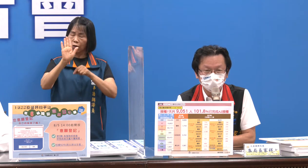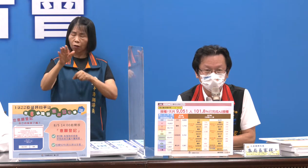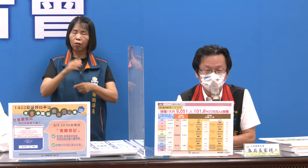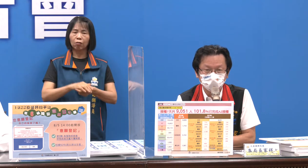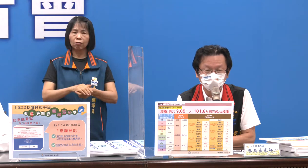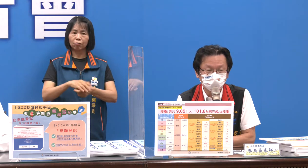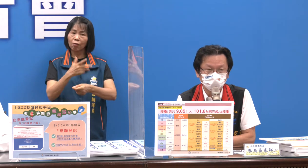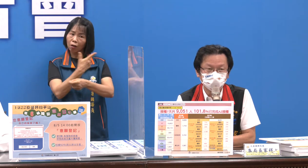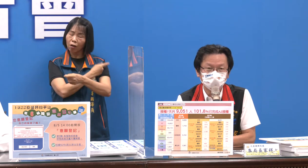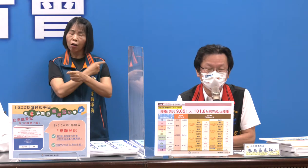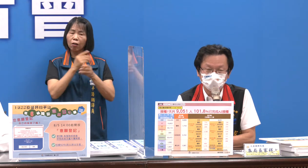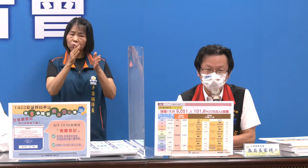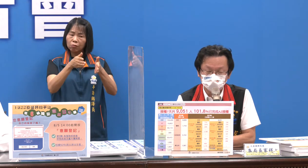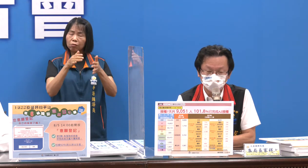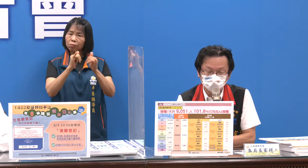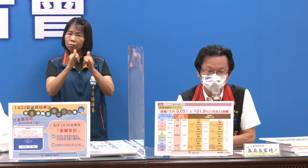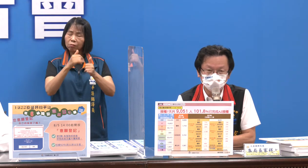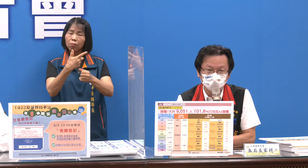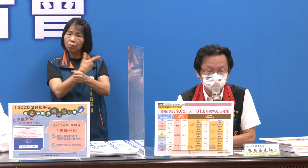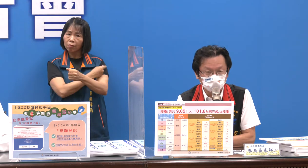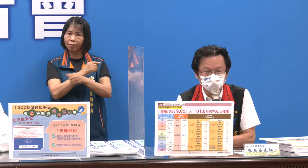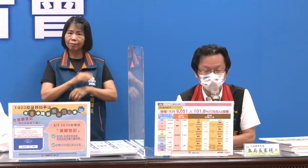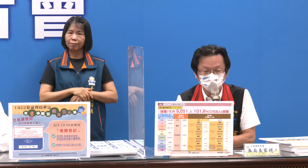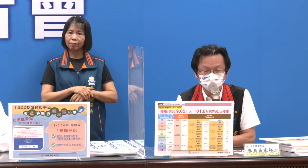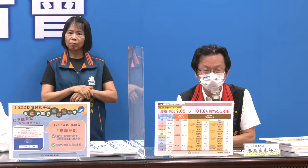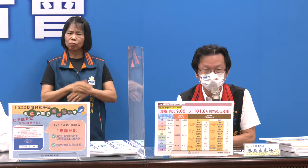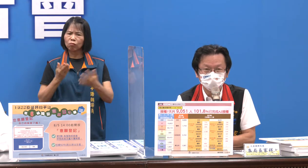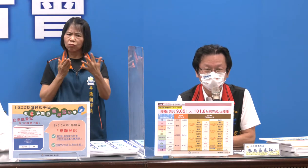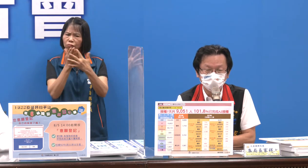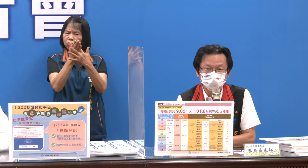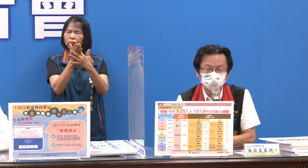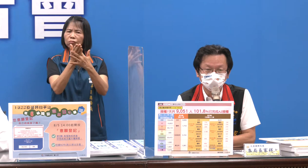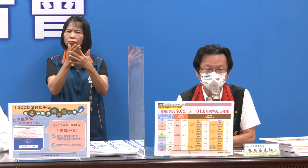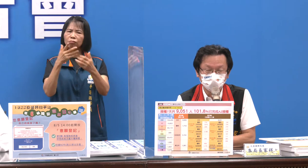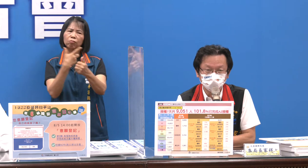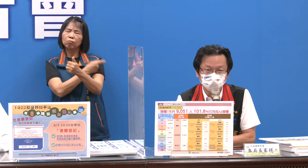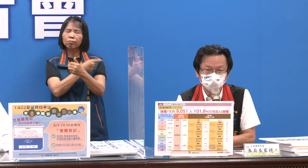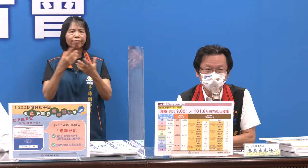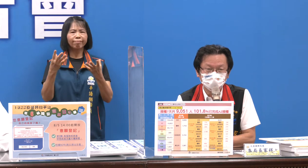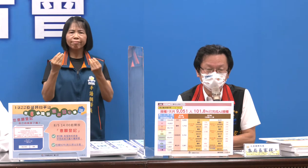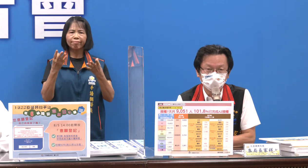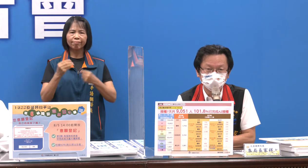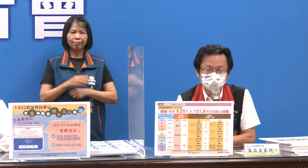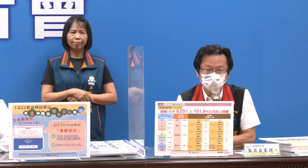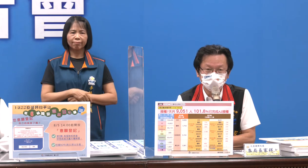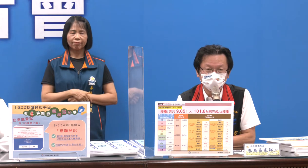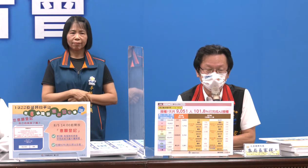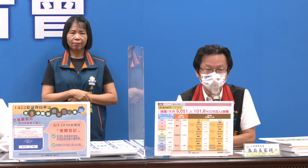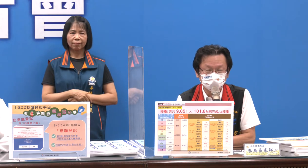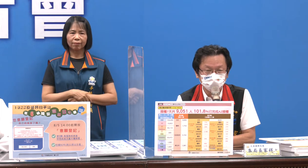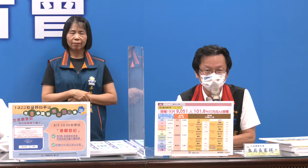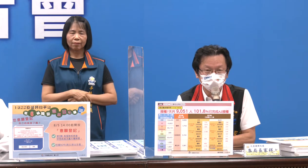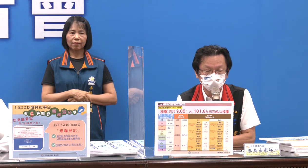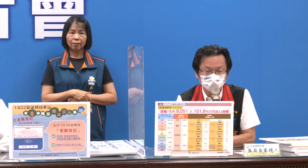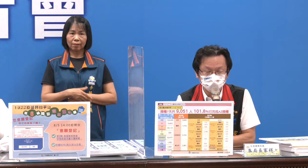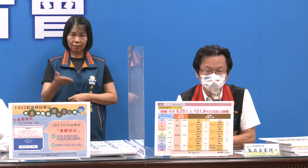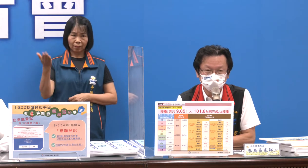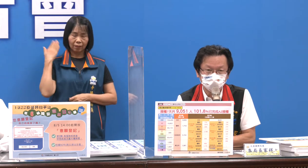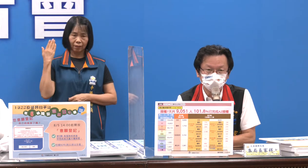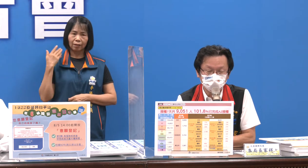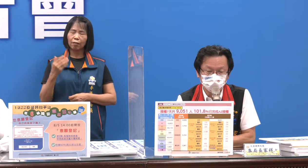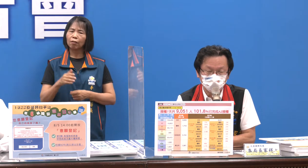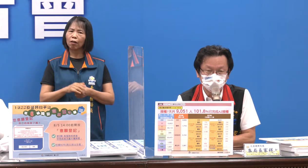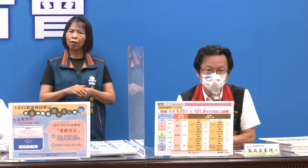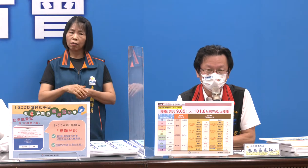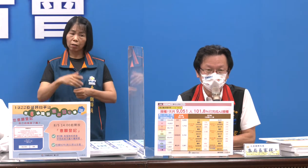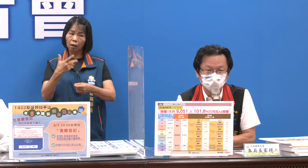苗，那基本上没有所谓的插队的问题，因此我们才会有一些之前累积之